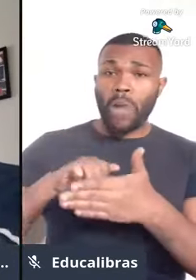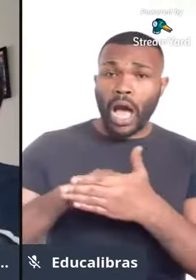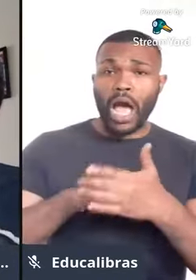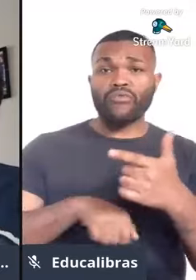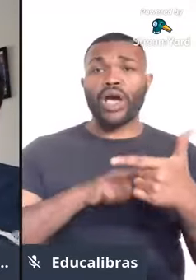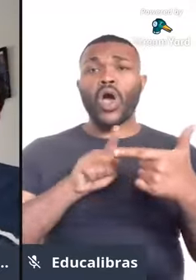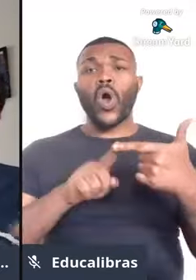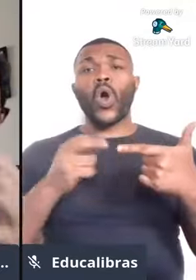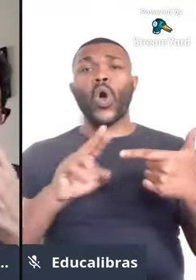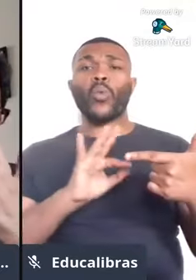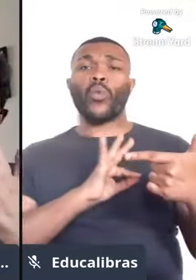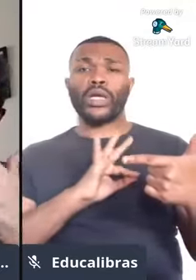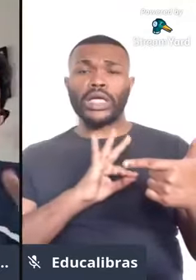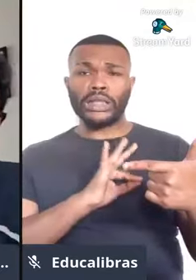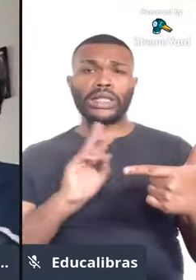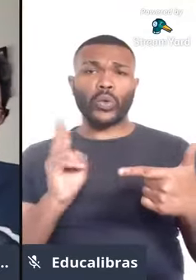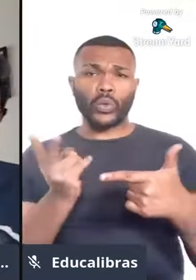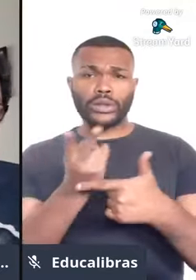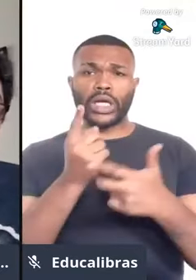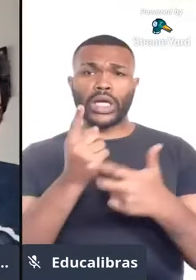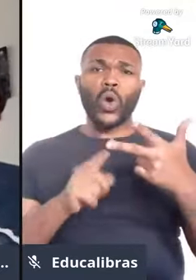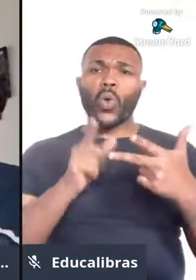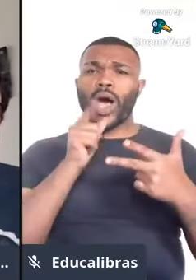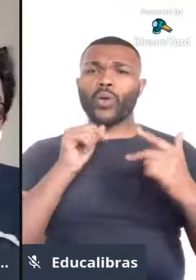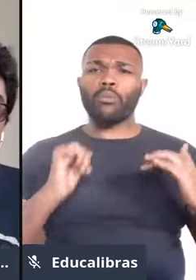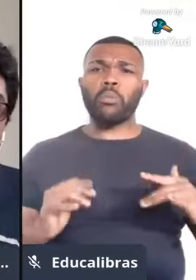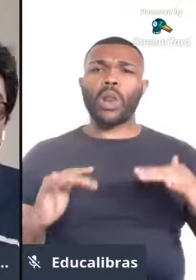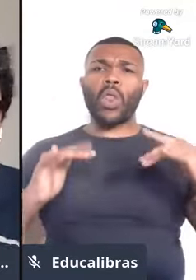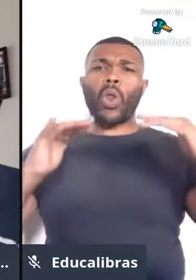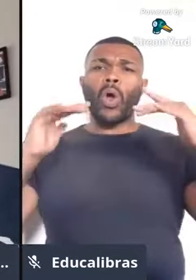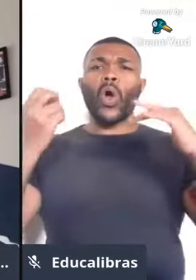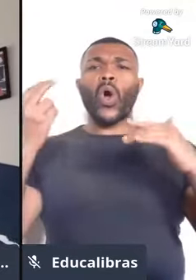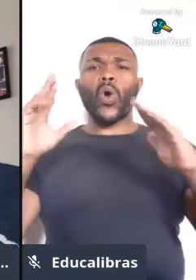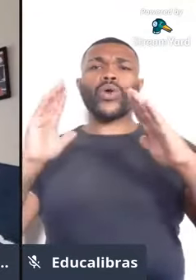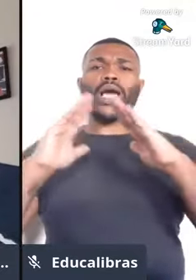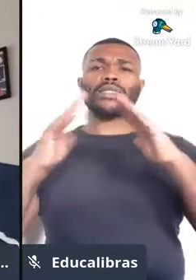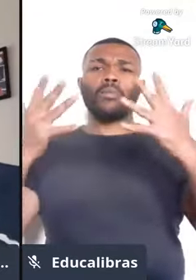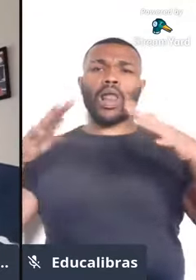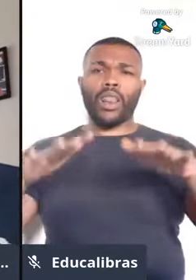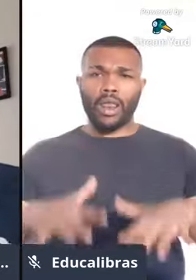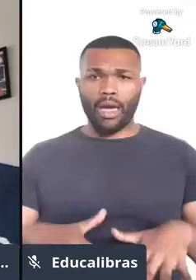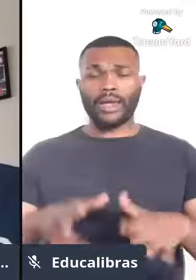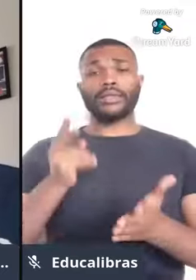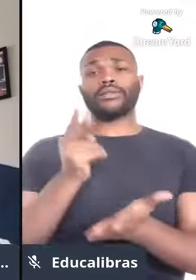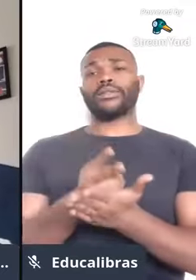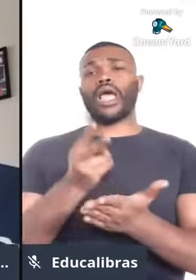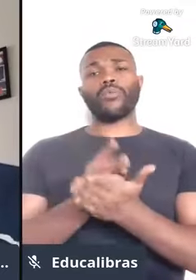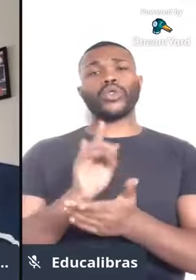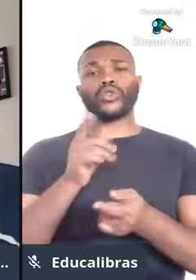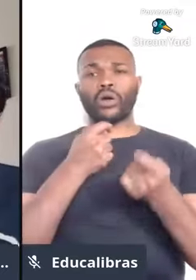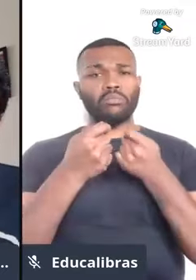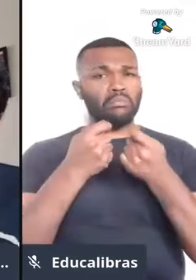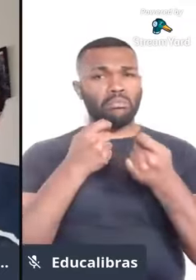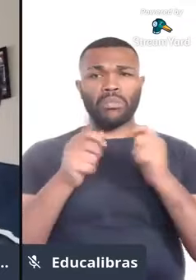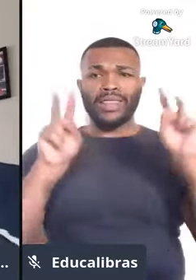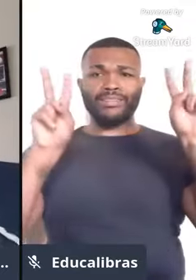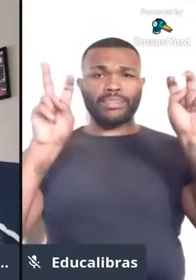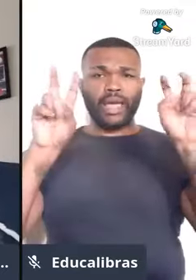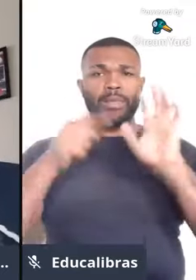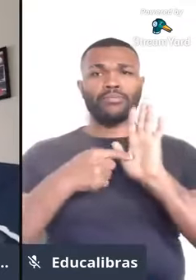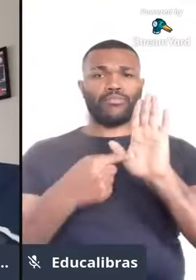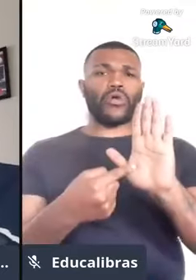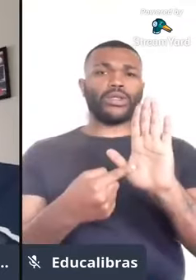enchente, era desabamento, né? Basicamente, o que acontece de madrugada era isso. Você não tinha espaço para outras pautas.